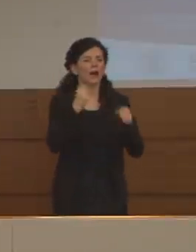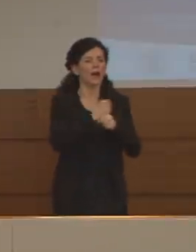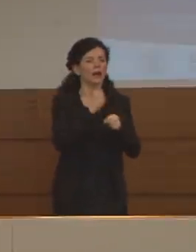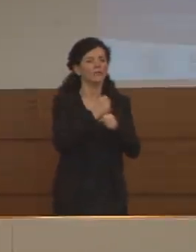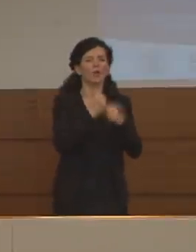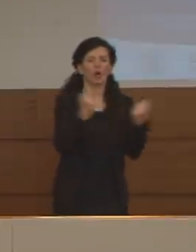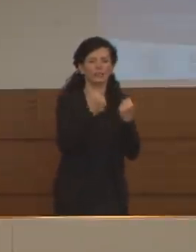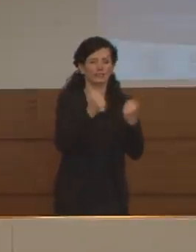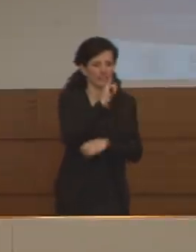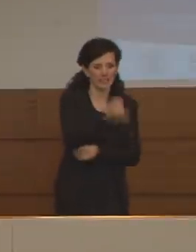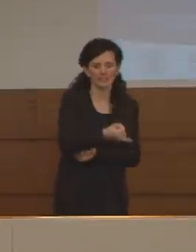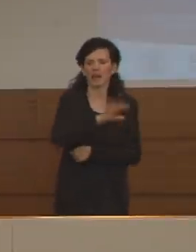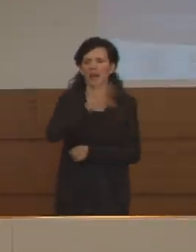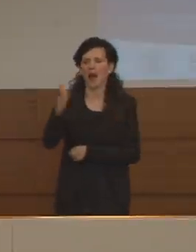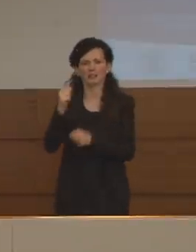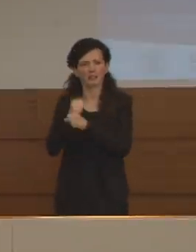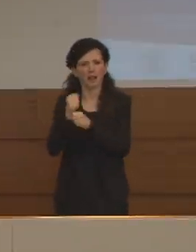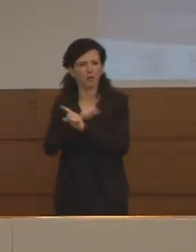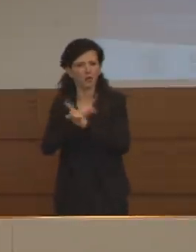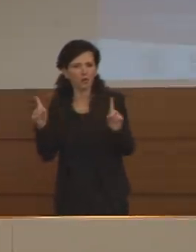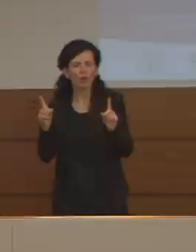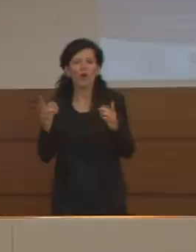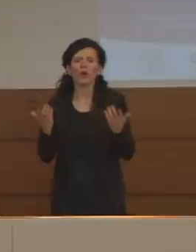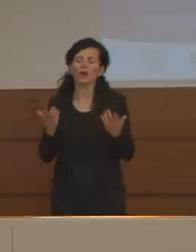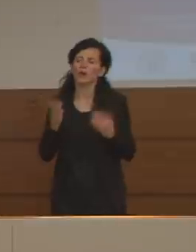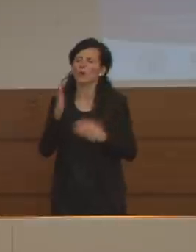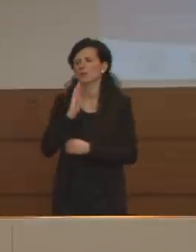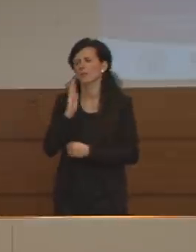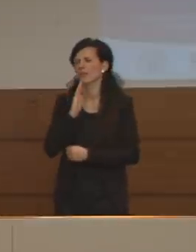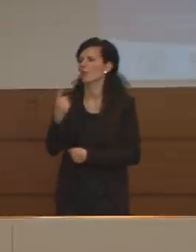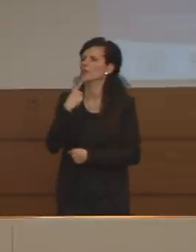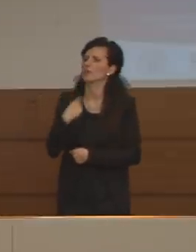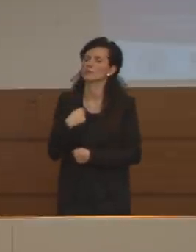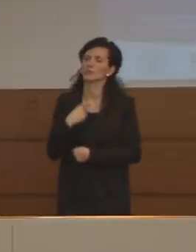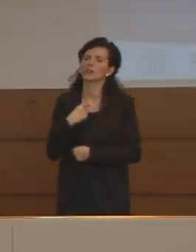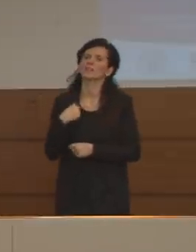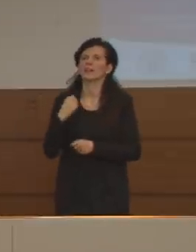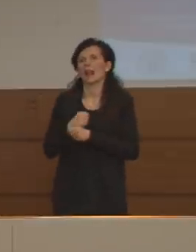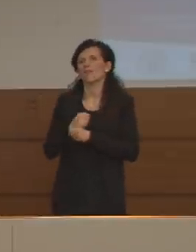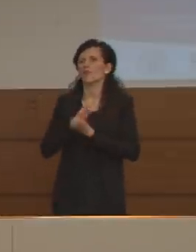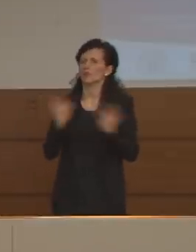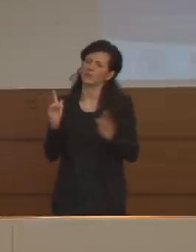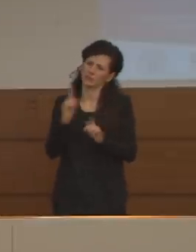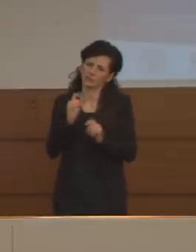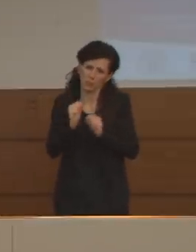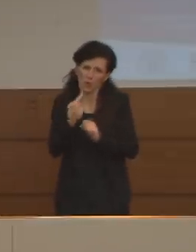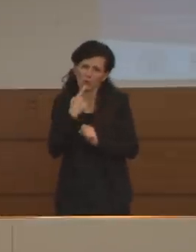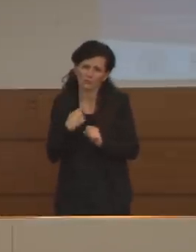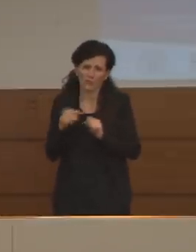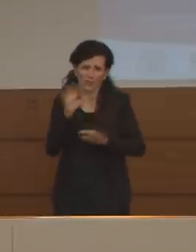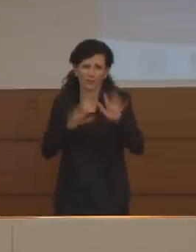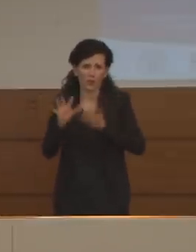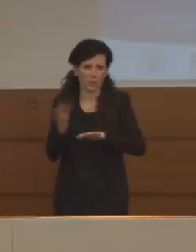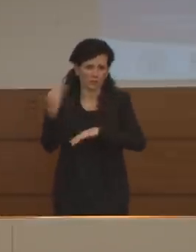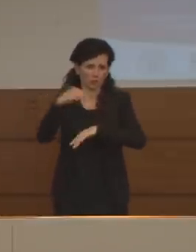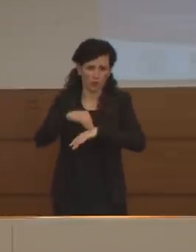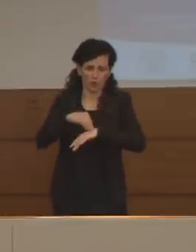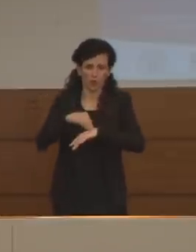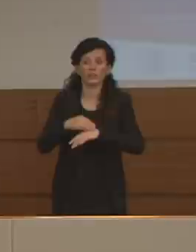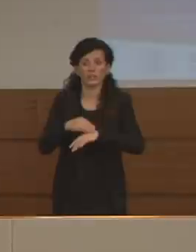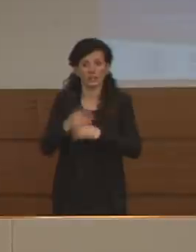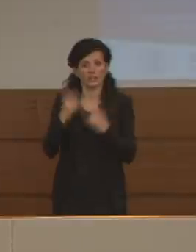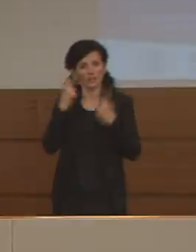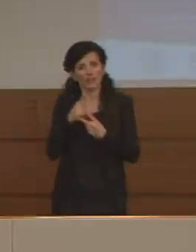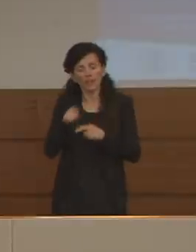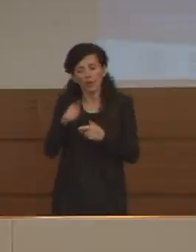altre no come e per favore non mi dica che ci state solo lavorando ci dica qualcosina di più perché credo che sia importante